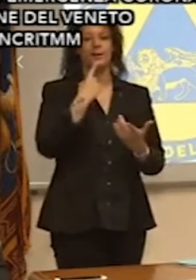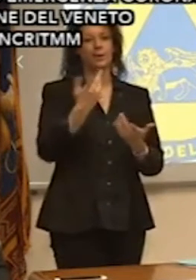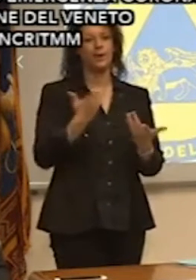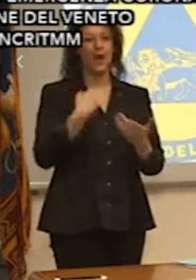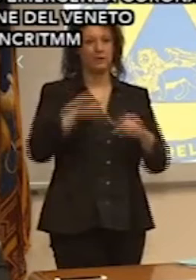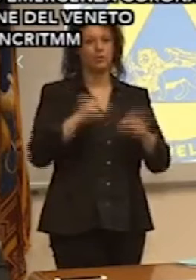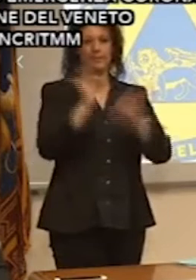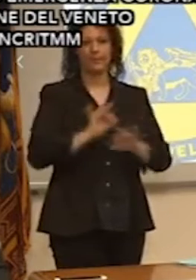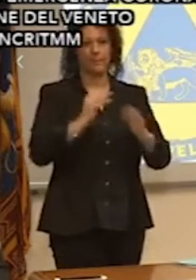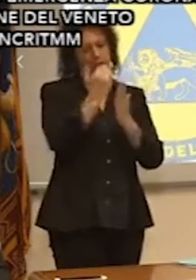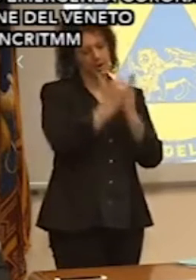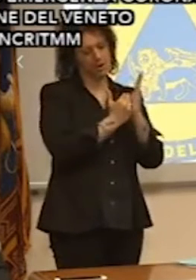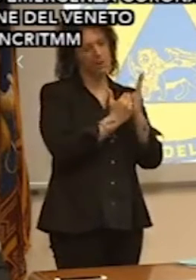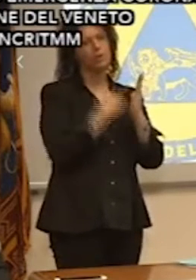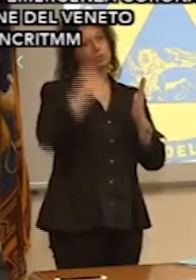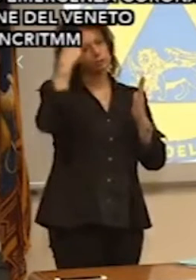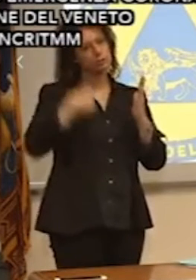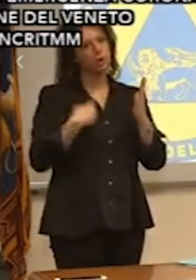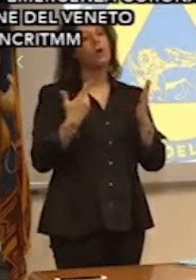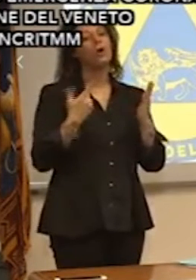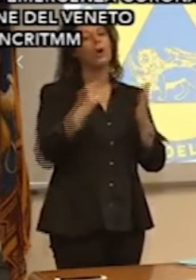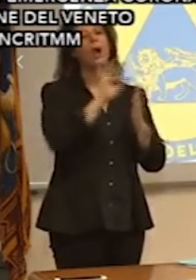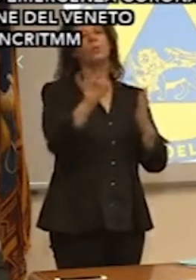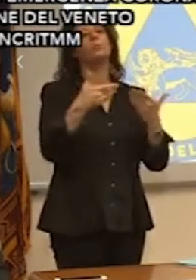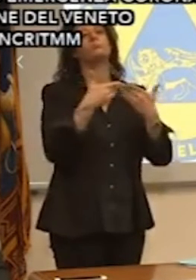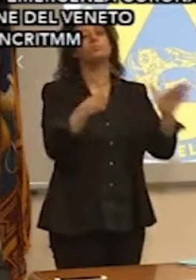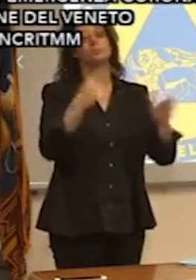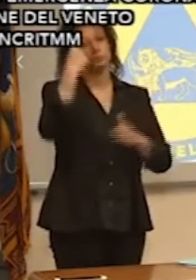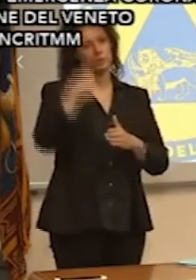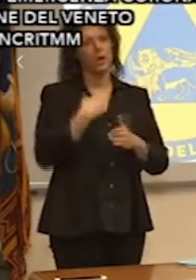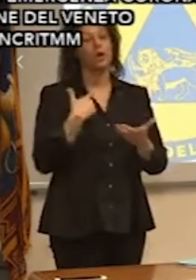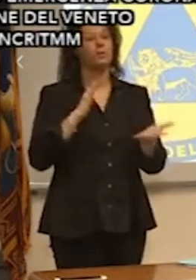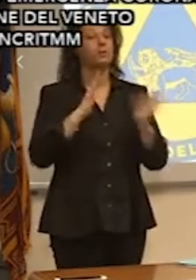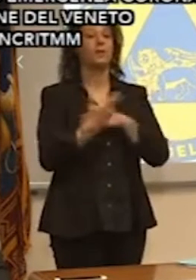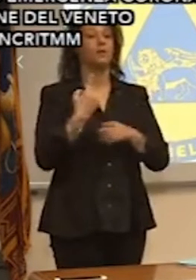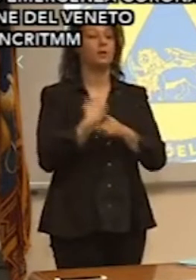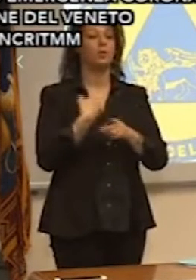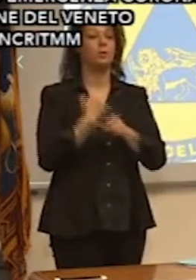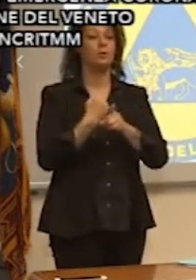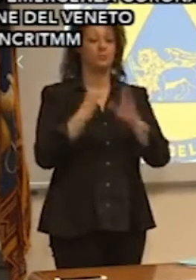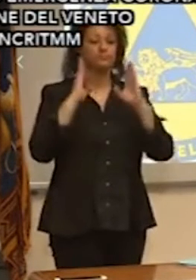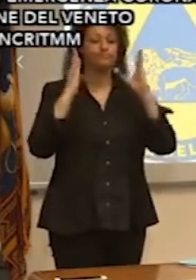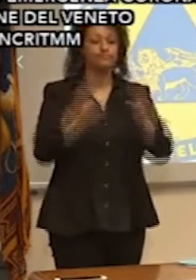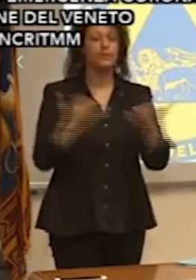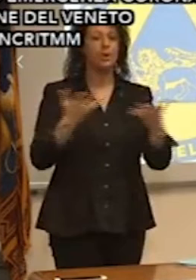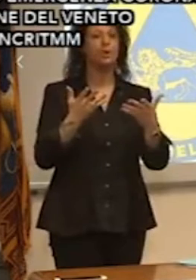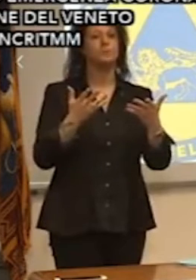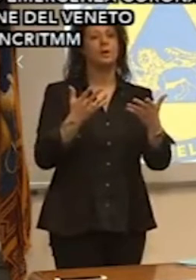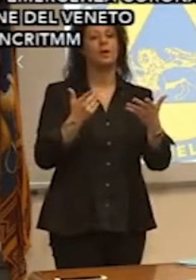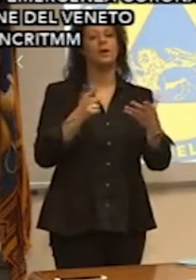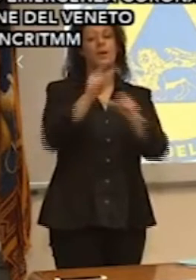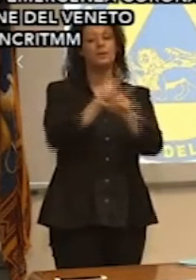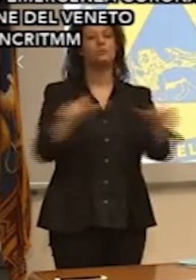lockdown. Allora a questo punto mi concentro sui cittadini, sulle misure di protezione sui cittadini,